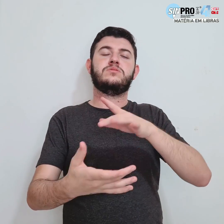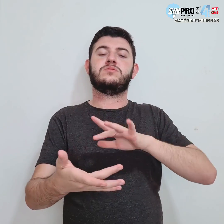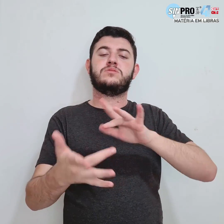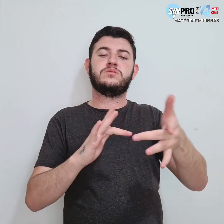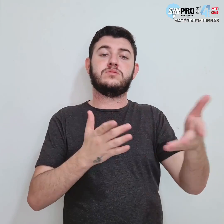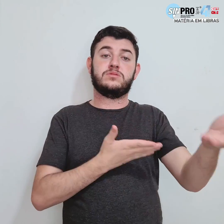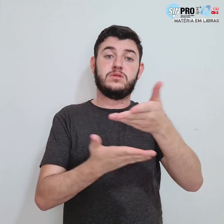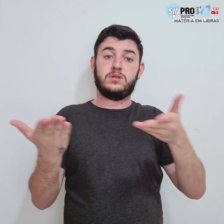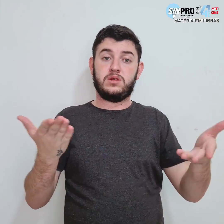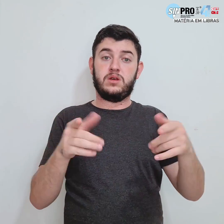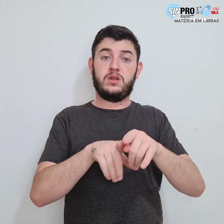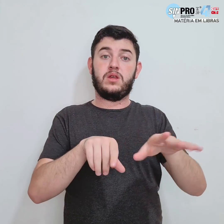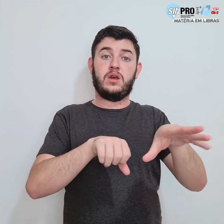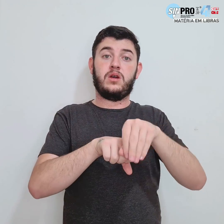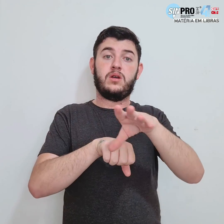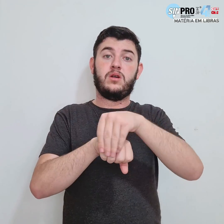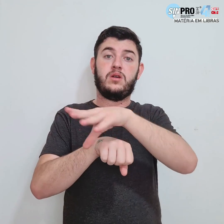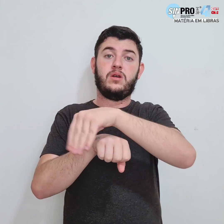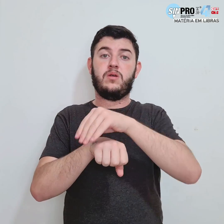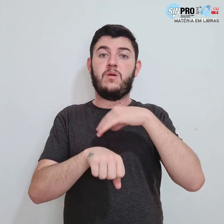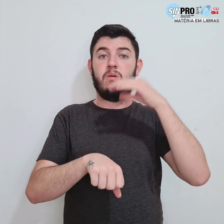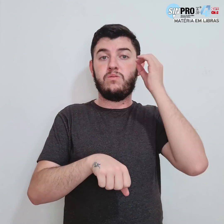e aquisições de conhecimentos, e segundo,